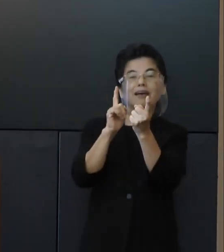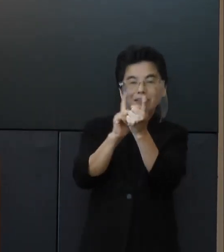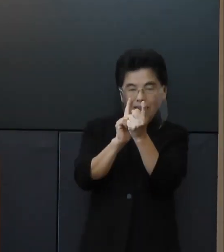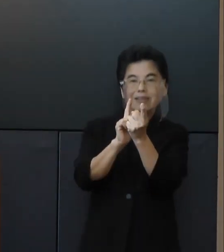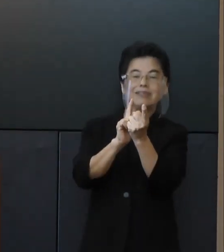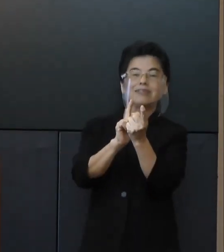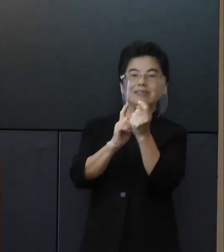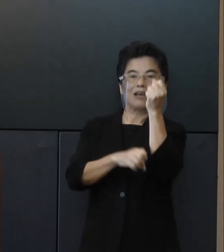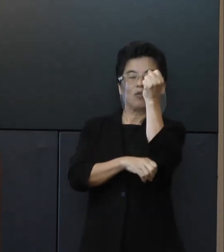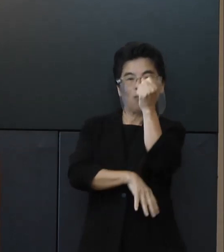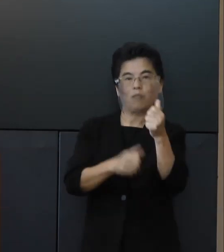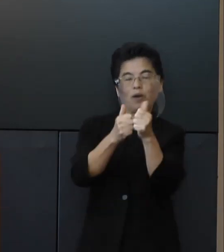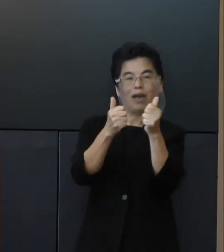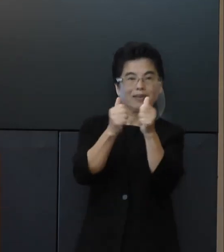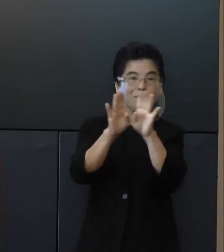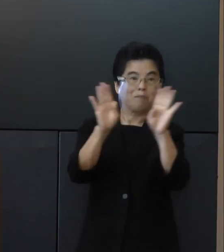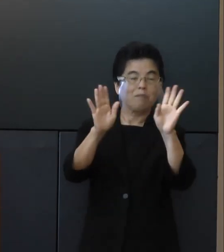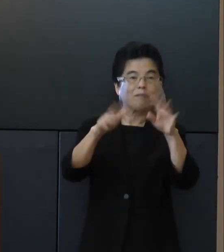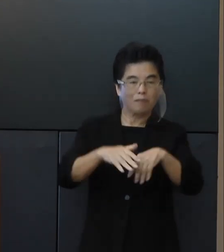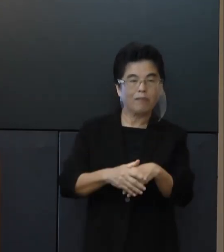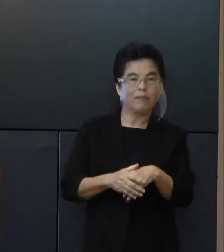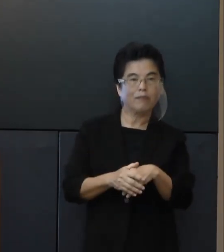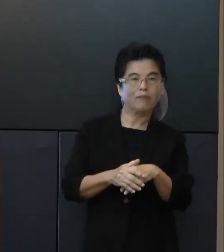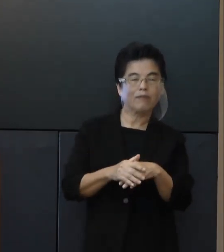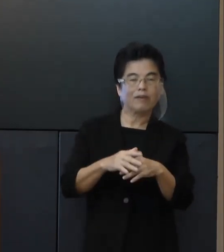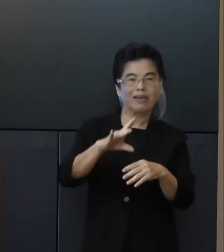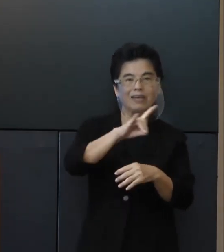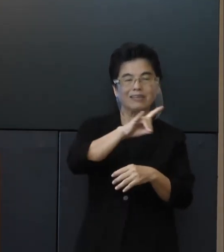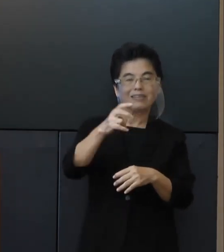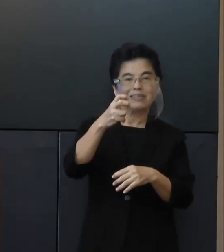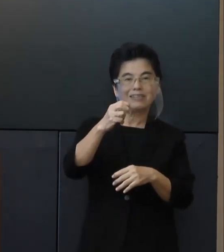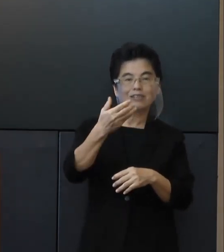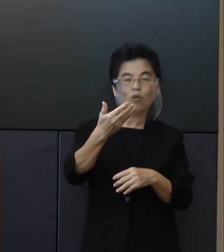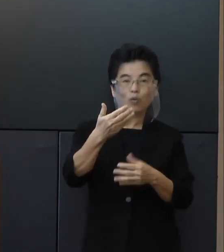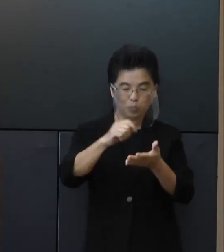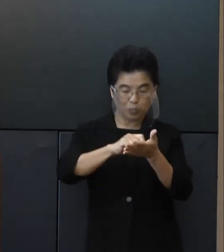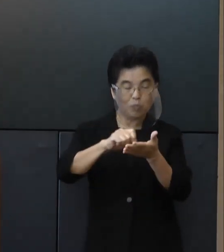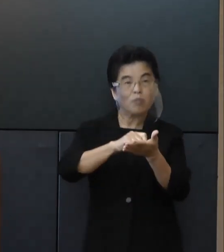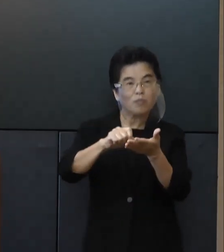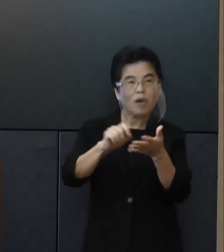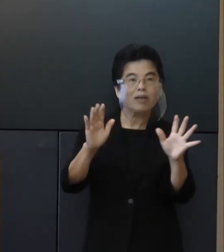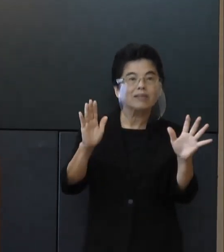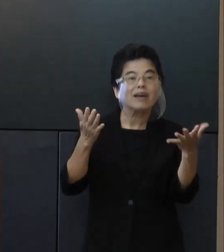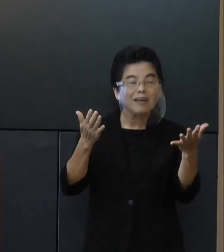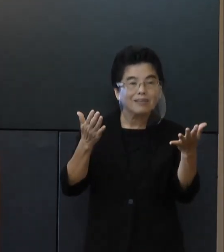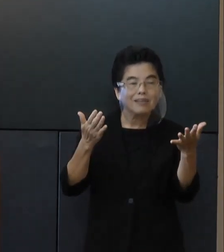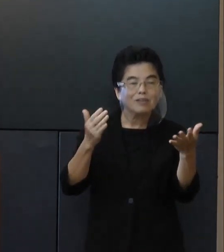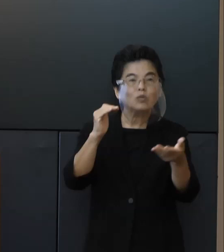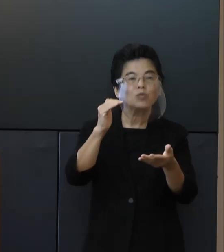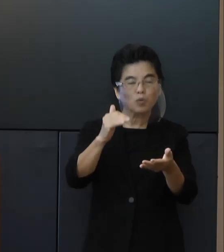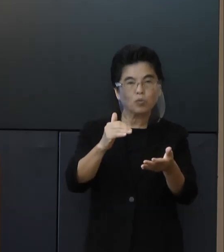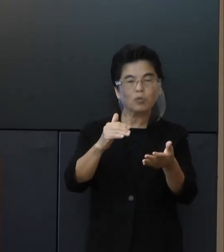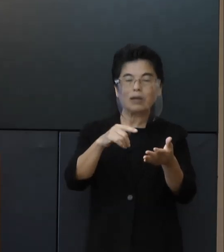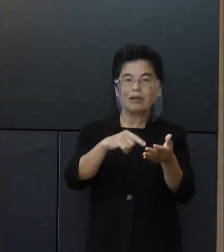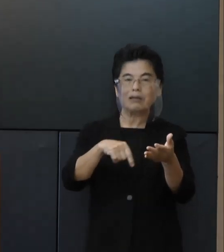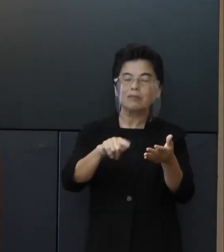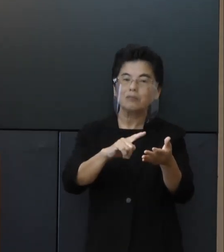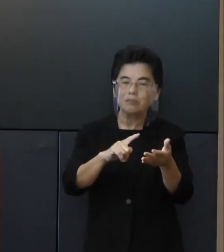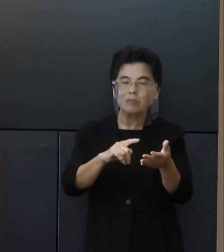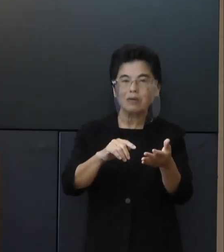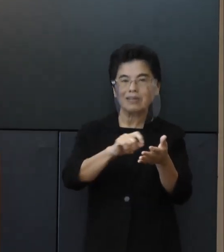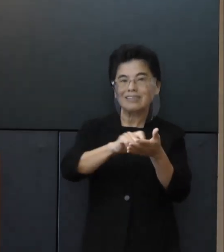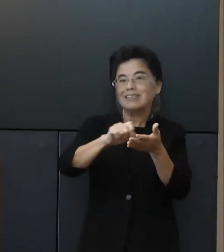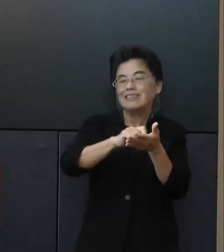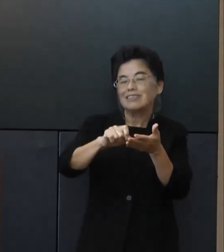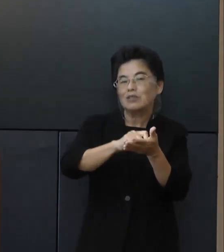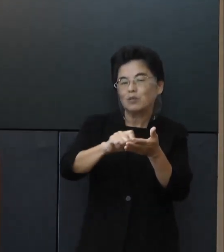が開かれたと思うんですけれども、議事録を作成されていなかったという問題について、まず率直になぜ議事録を